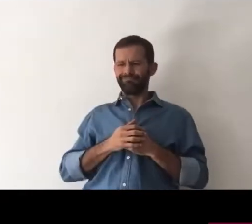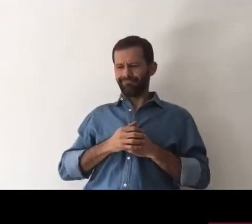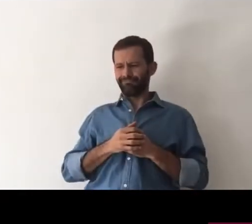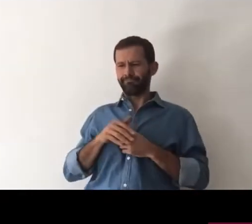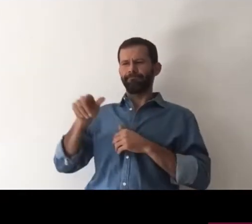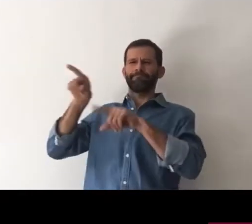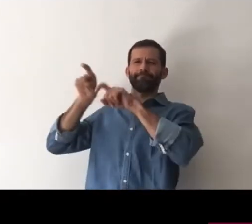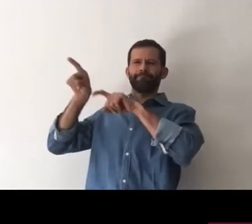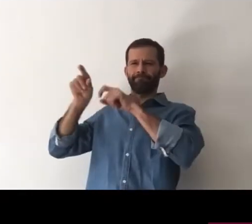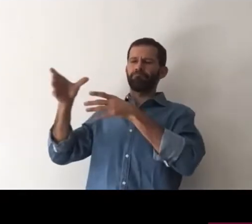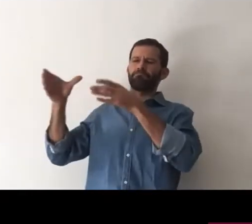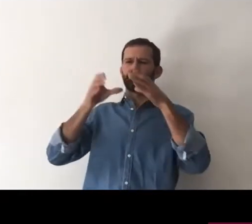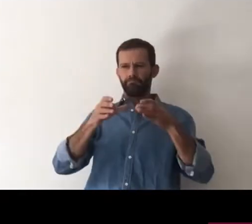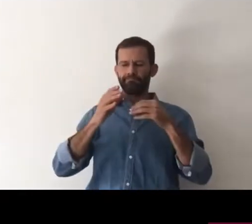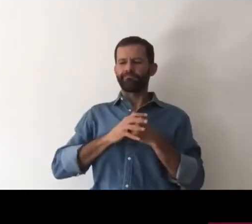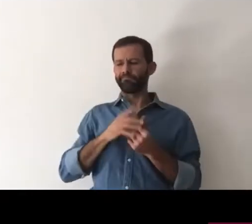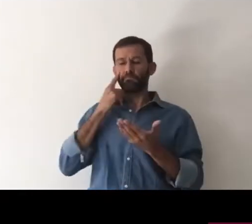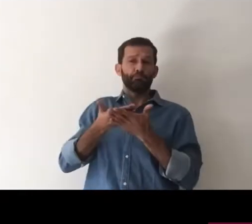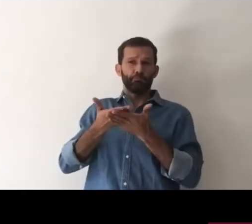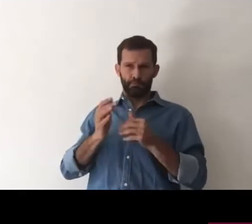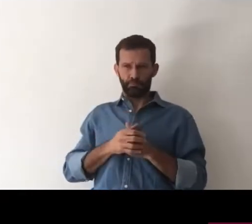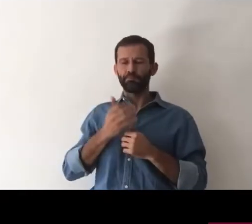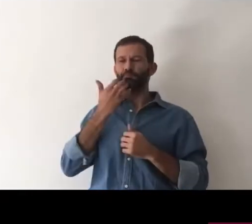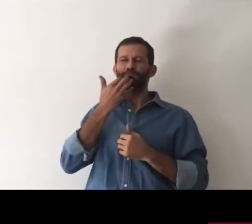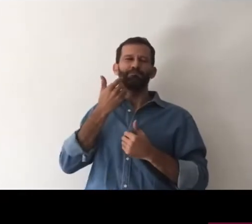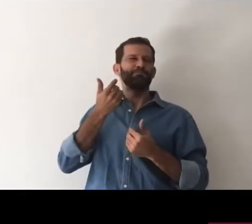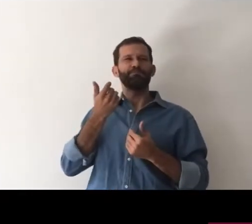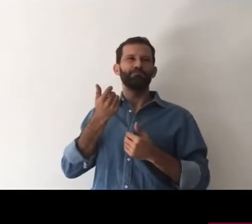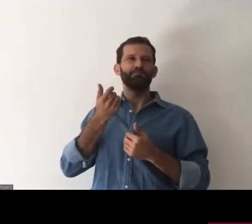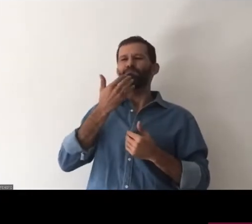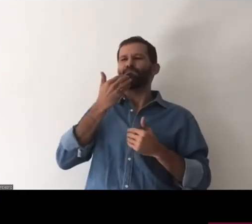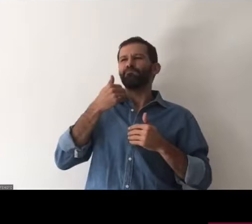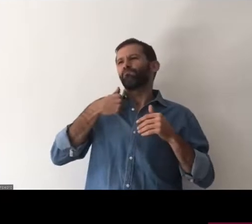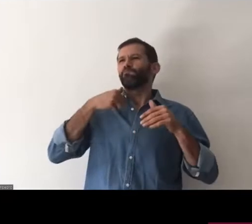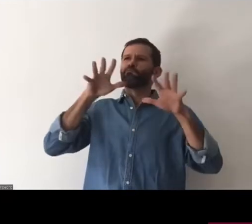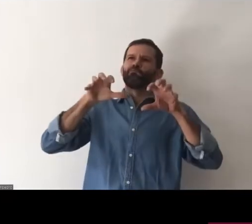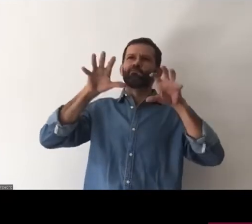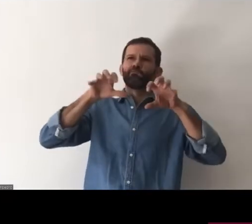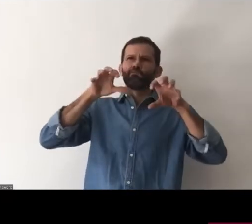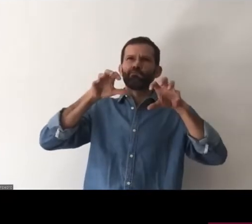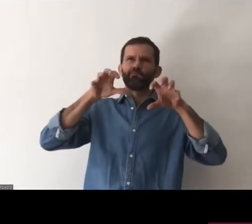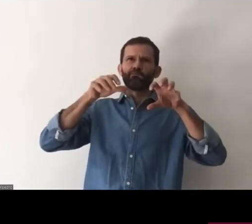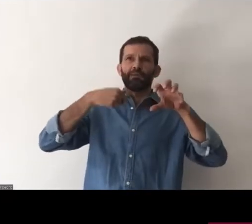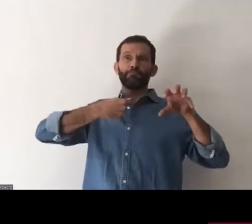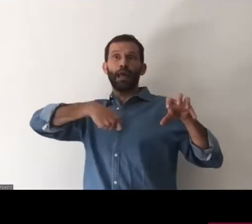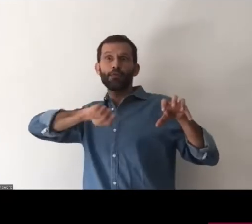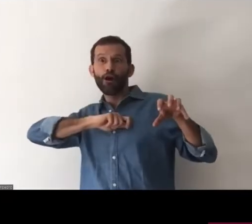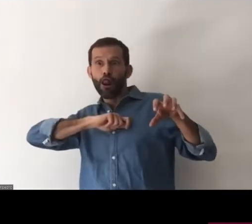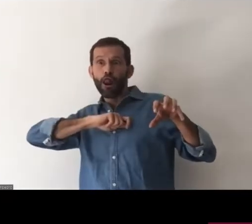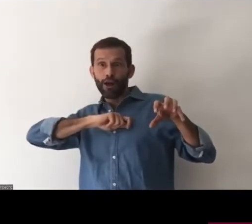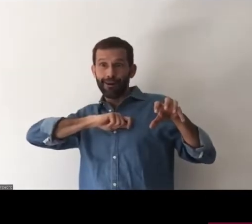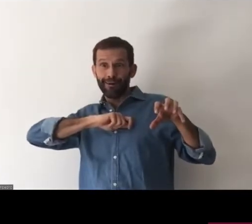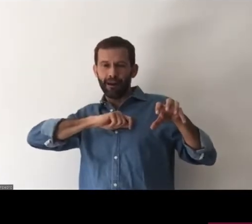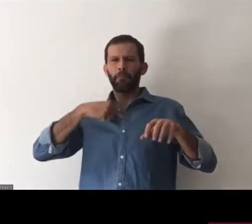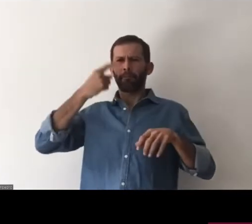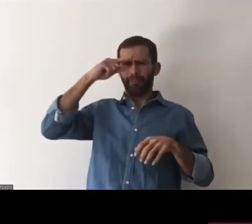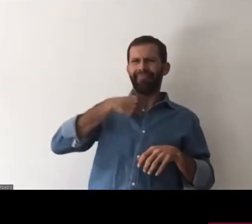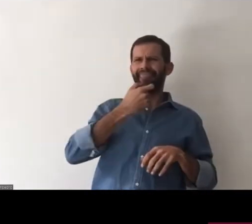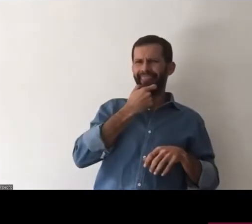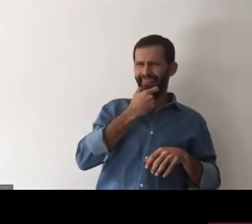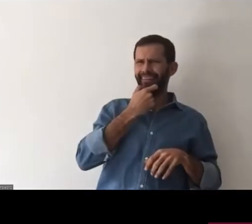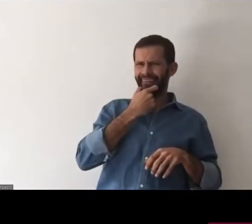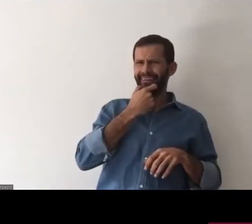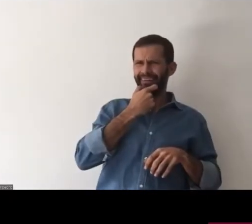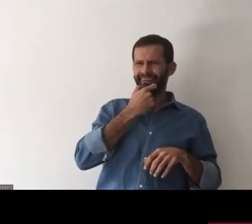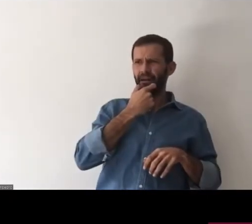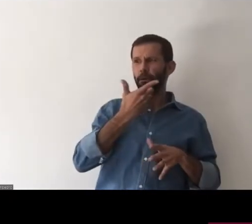estamos analizando el aprendizaje de una segunda lengua con el apoyo de la lengua de signos para personas que desconocen la lengua de signos. Si